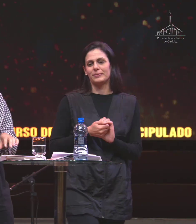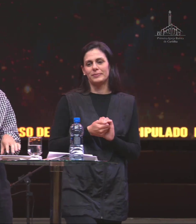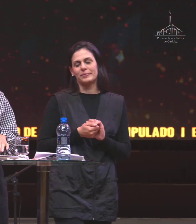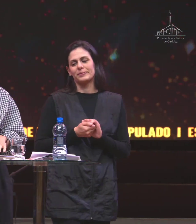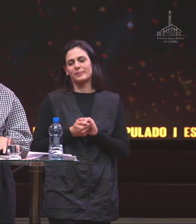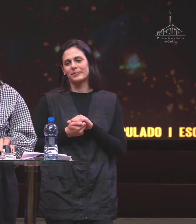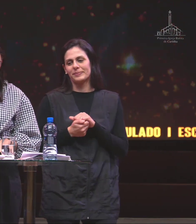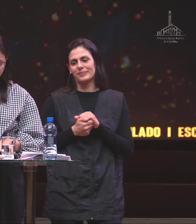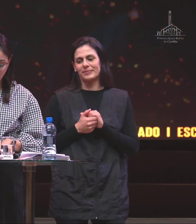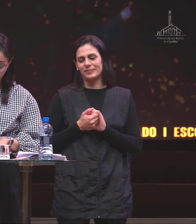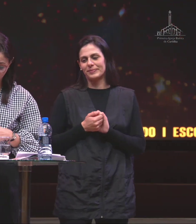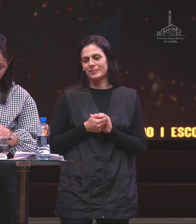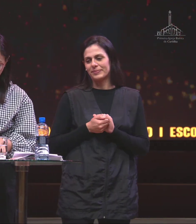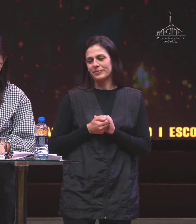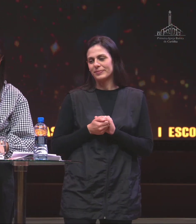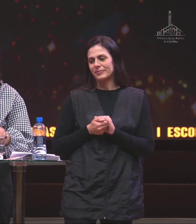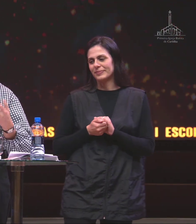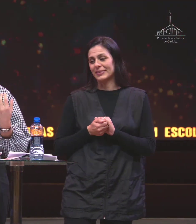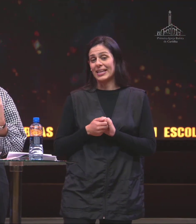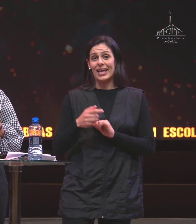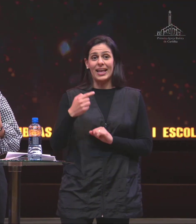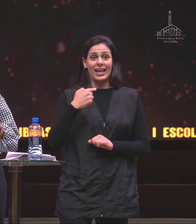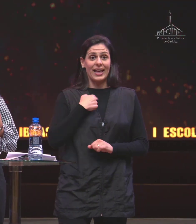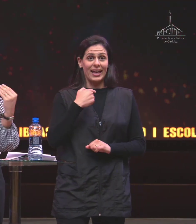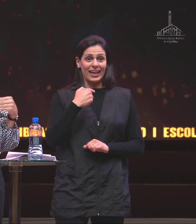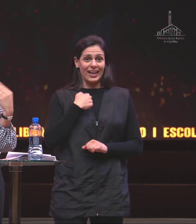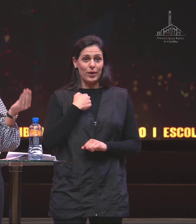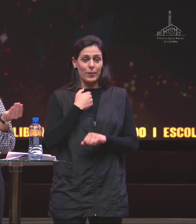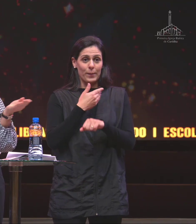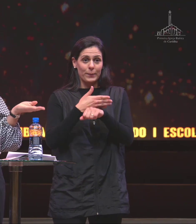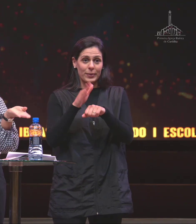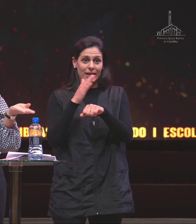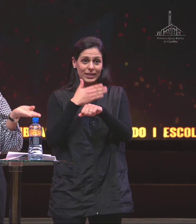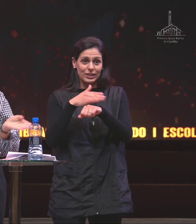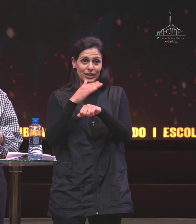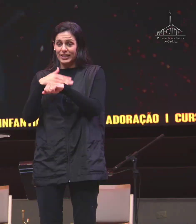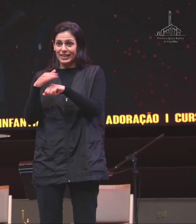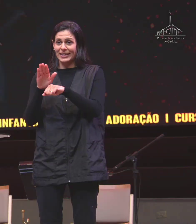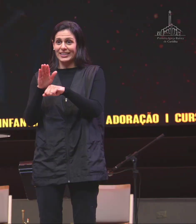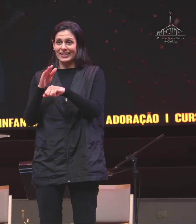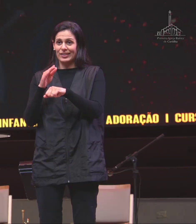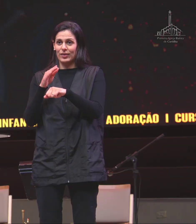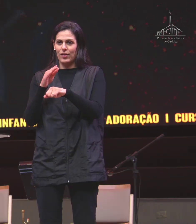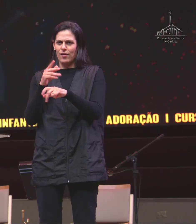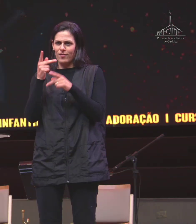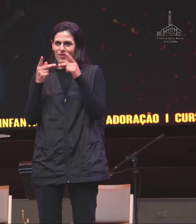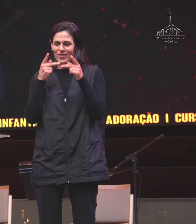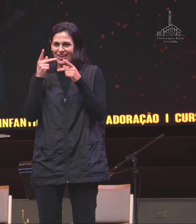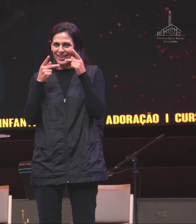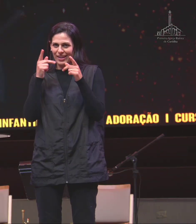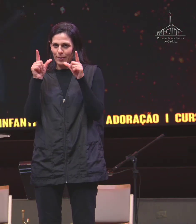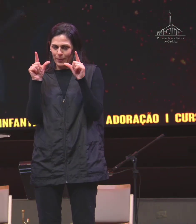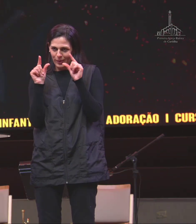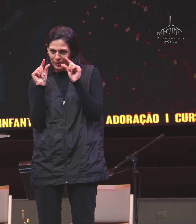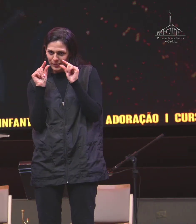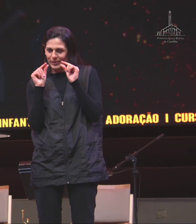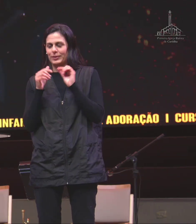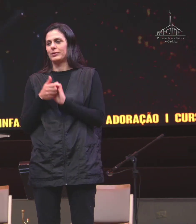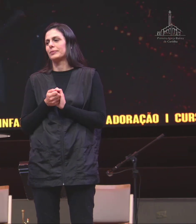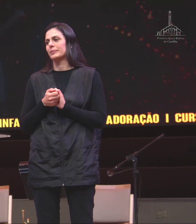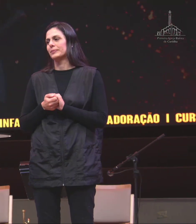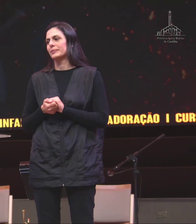vocês que, sabia que quando eu tinha 15 anos eu nem falava, eu não abria a minha boca. A melhor expressão